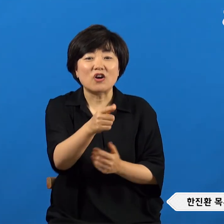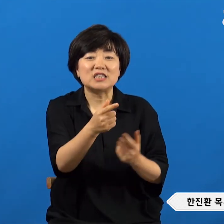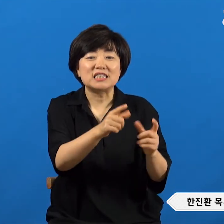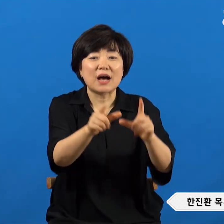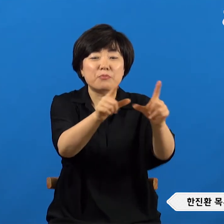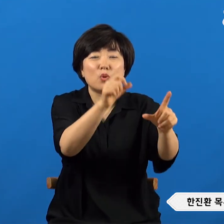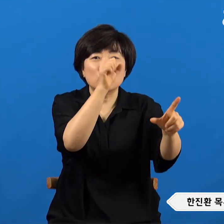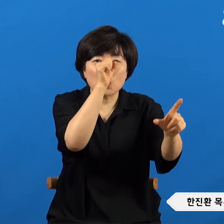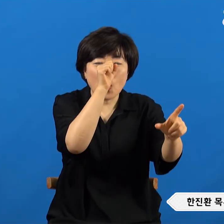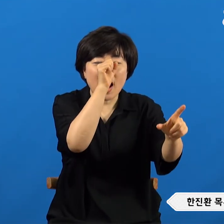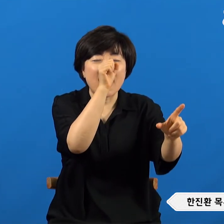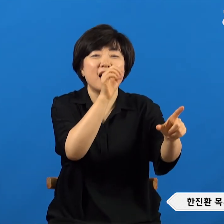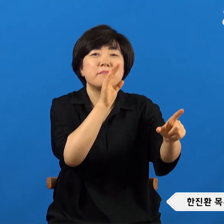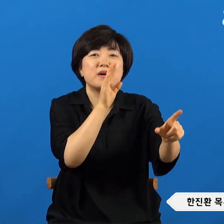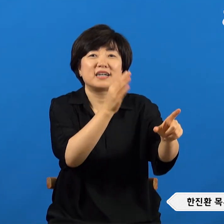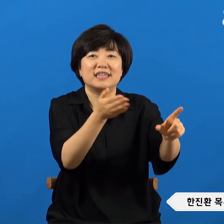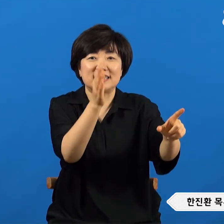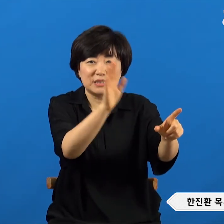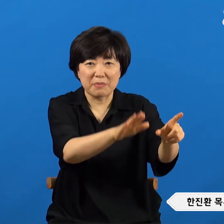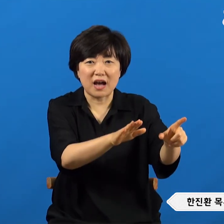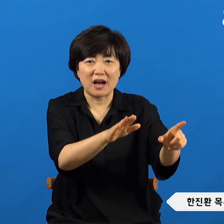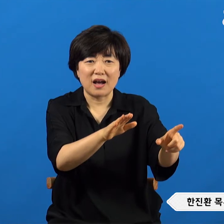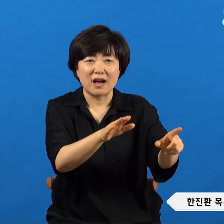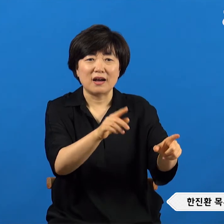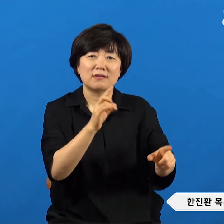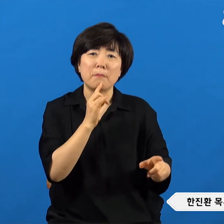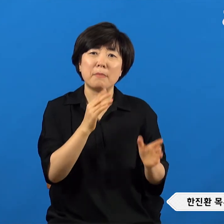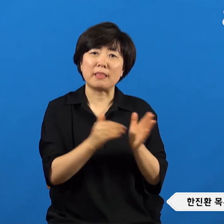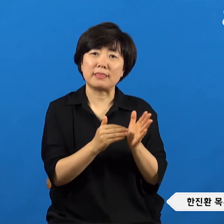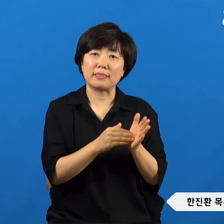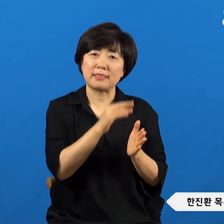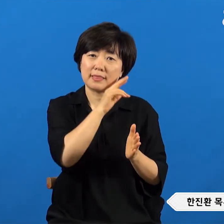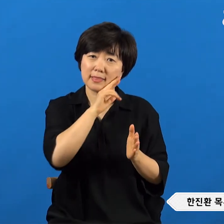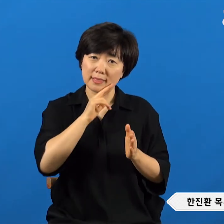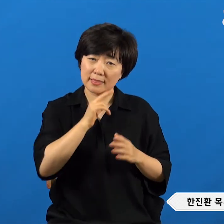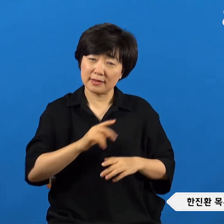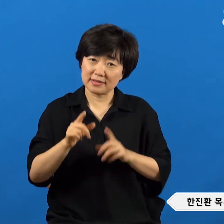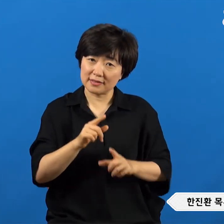삶도 좋지만은 그러나 그것뿐이면 안 됩니다.